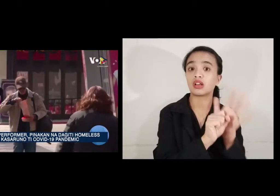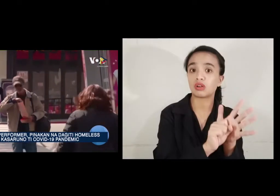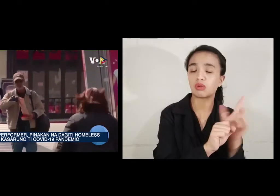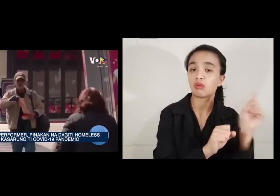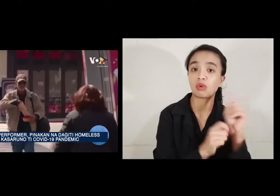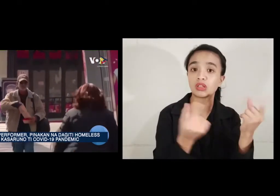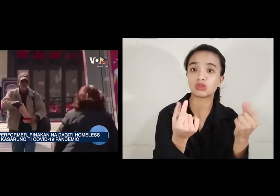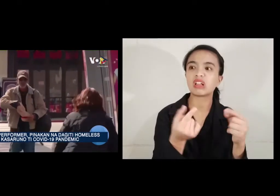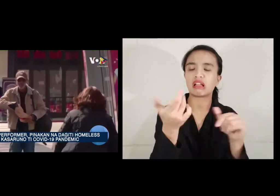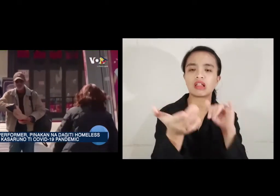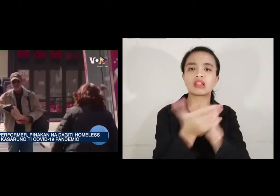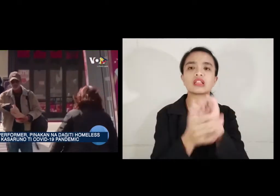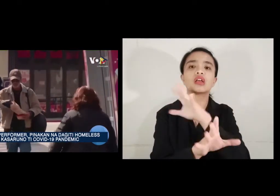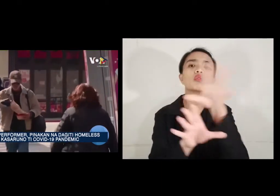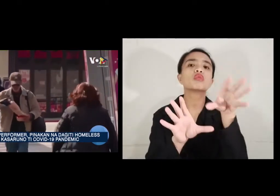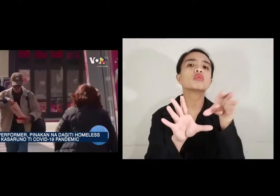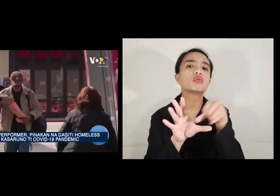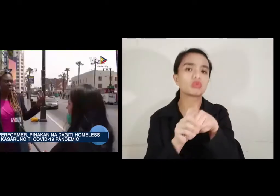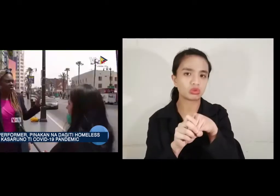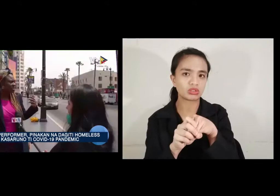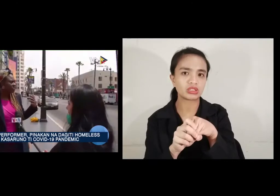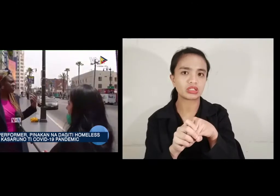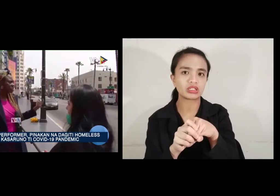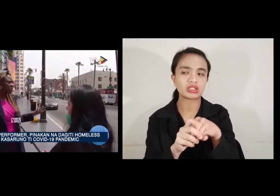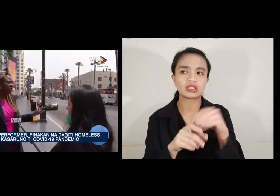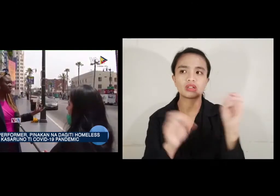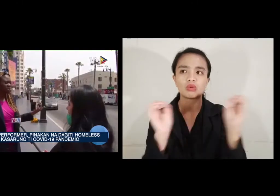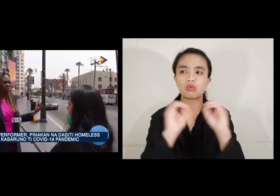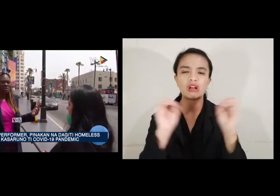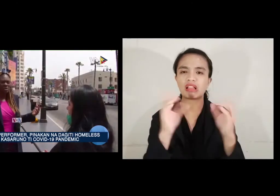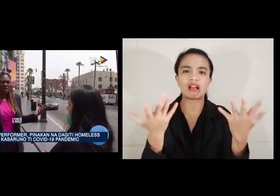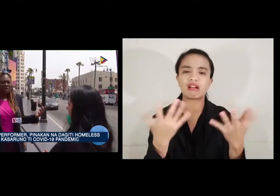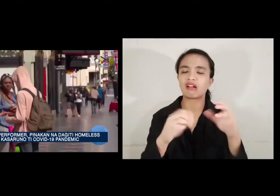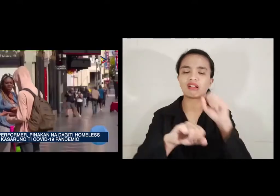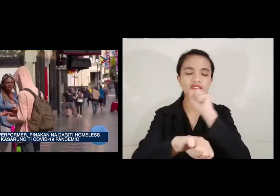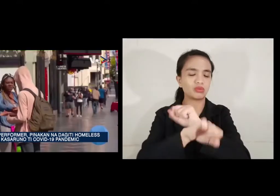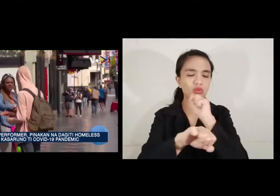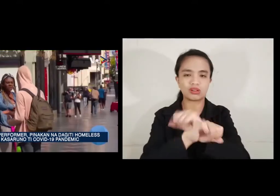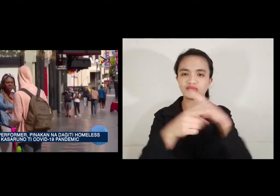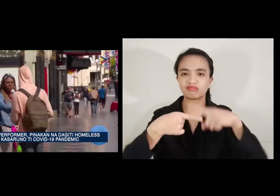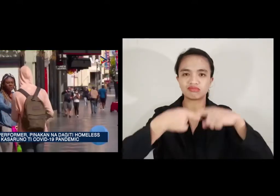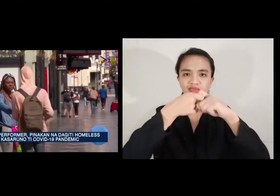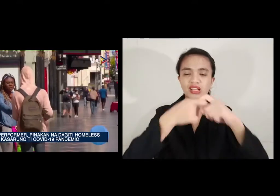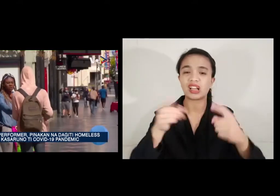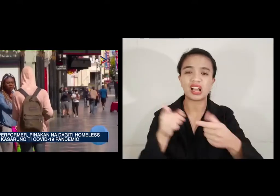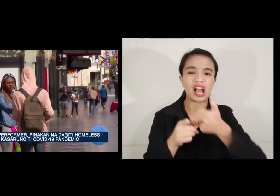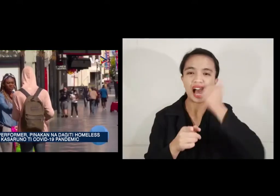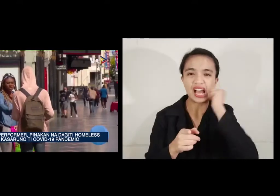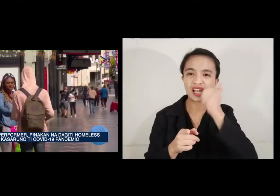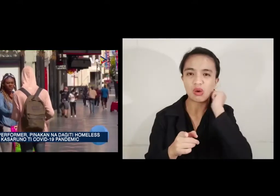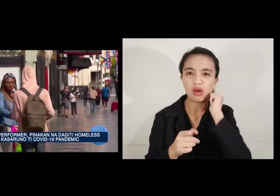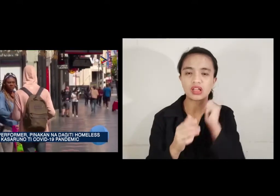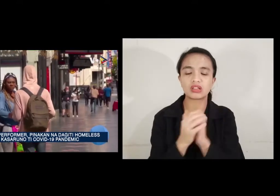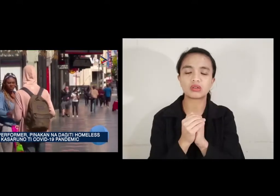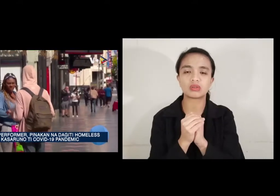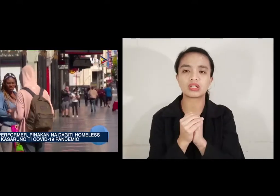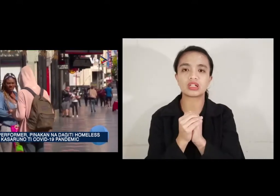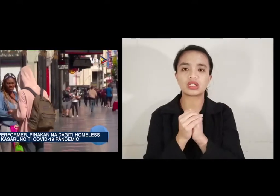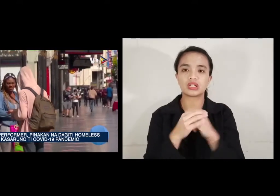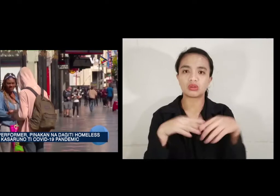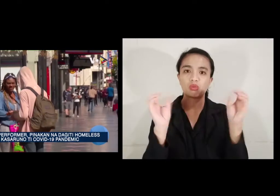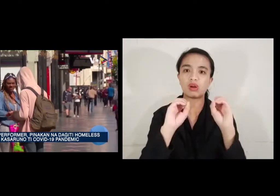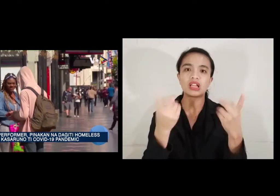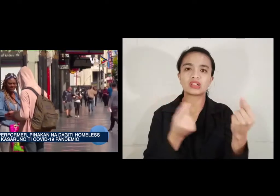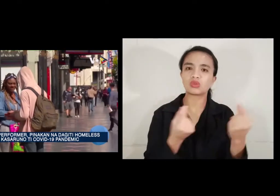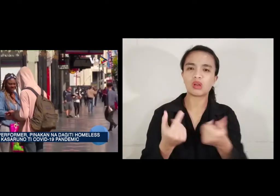California, may sa isuna kadagiti rinibribo at tataan na awanan iti trabaho, ngam saan na akayat nga agtalinaad iti balay na, nga awan